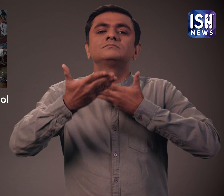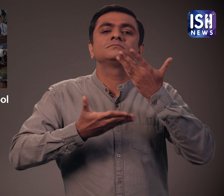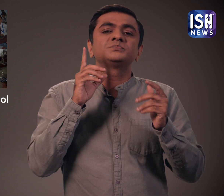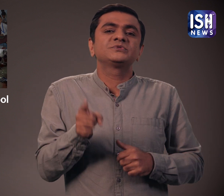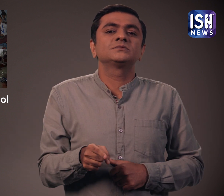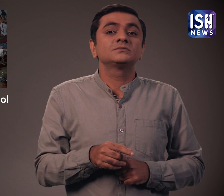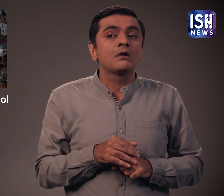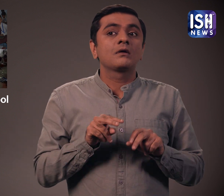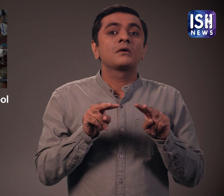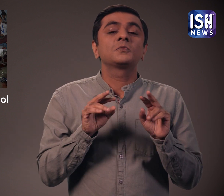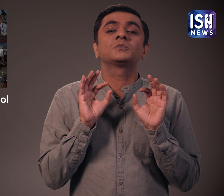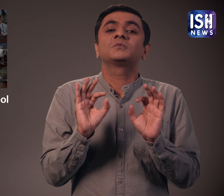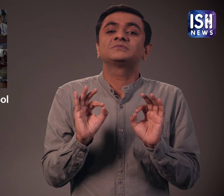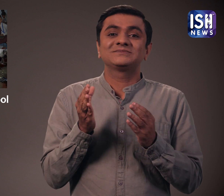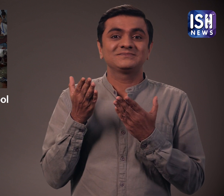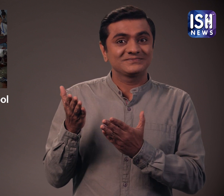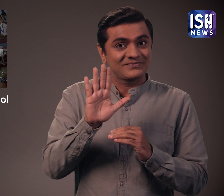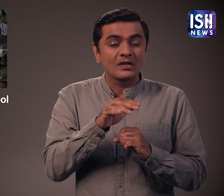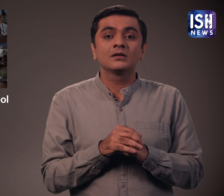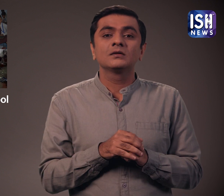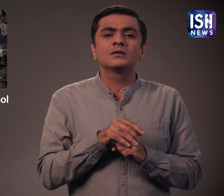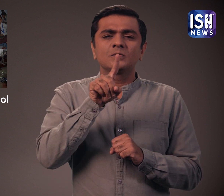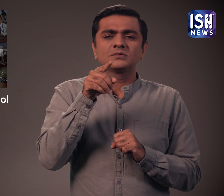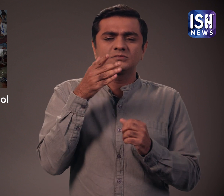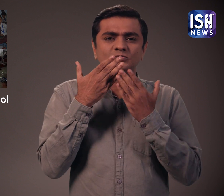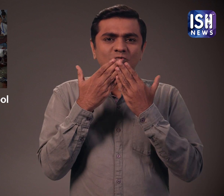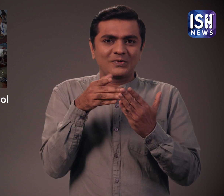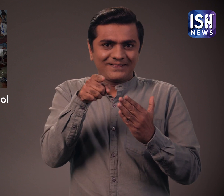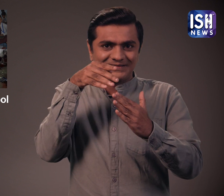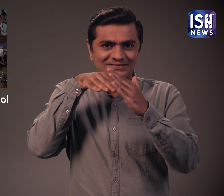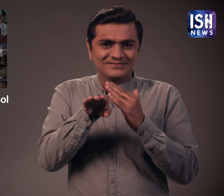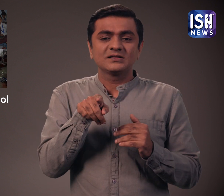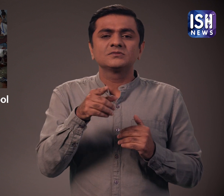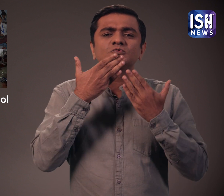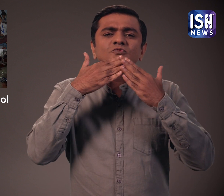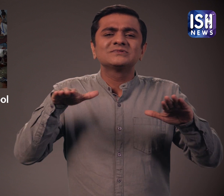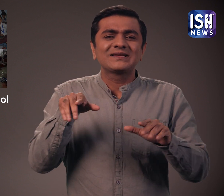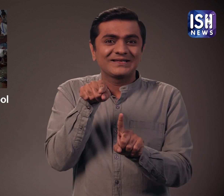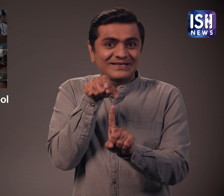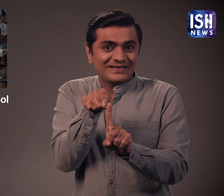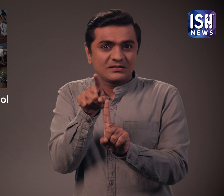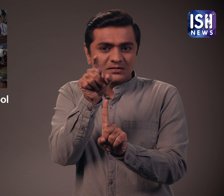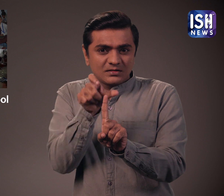शुरू कर दिया अद्भुद आठवी कक्षा के छात्र, पंकच यादव ने कहा कि